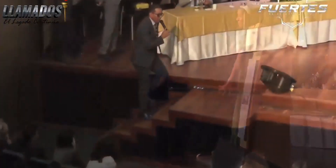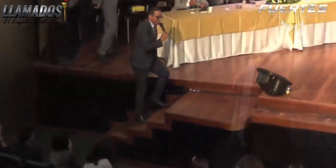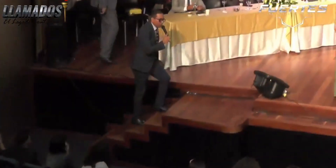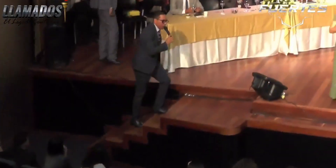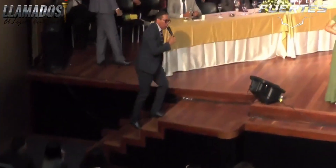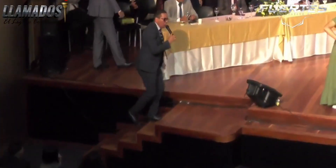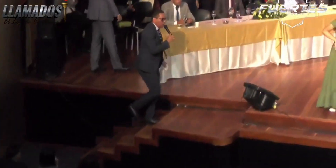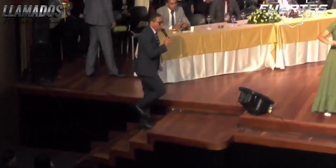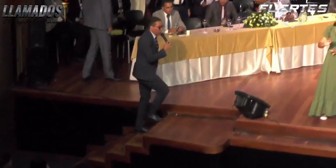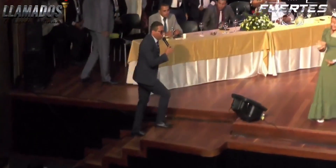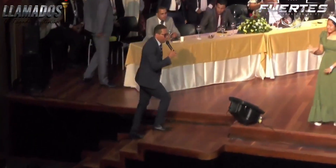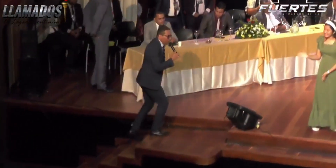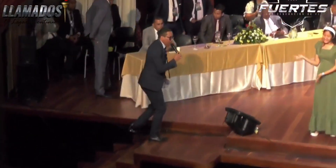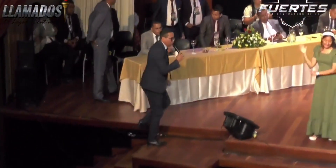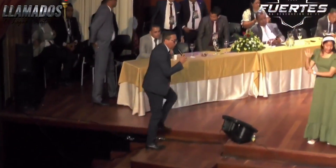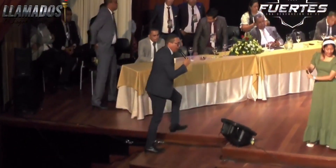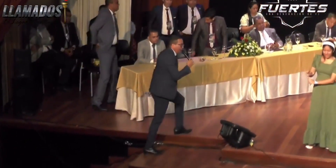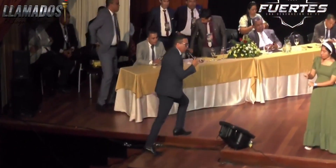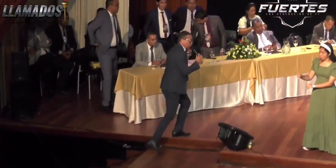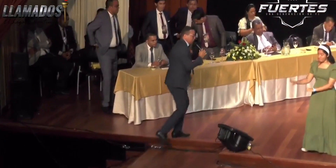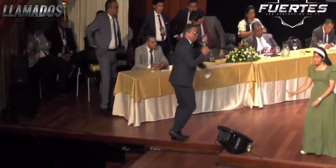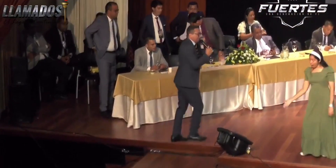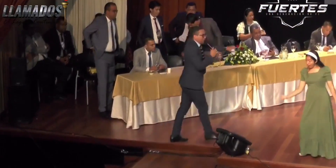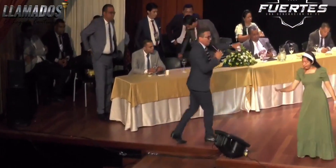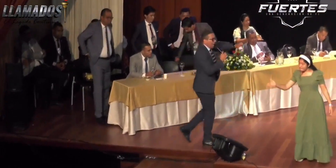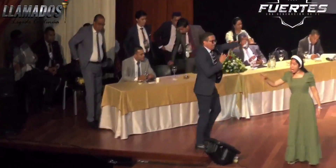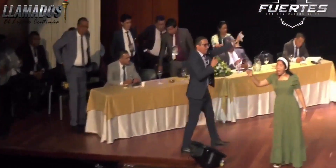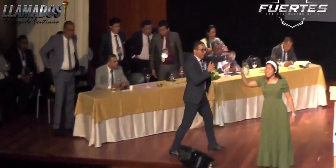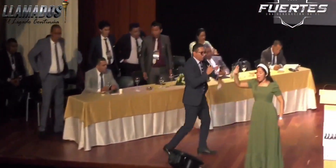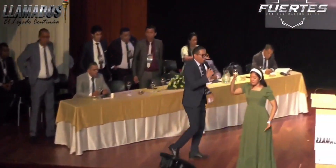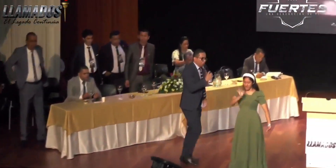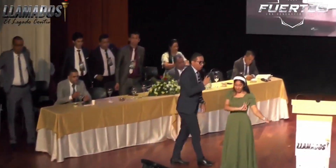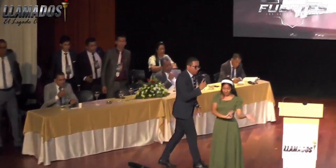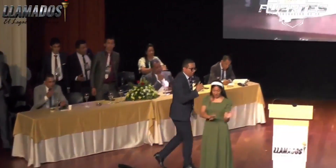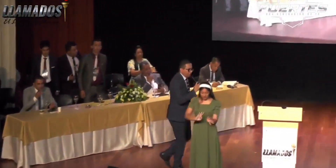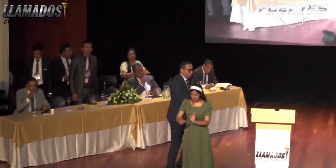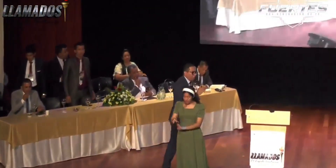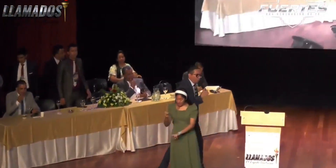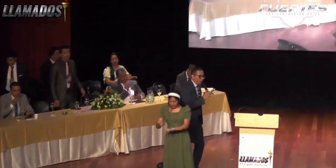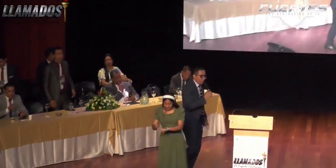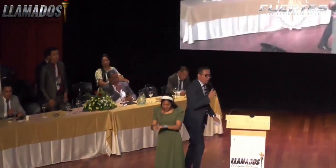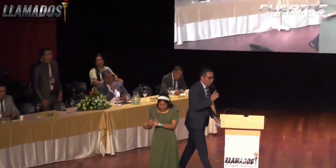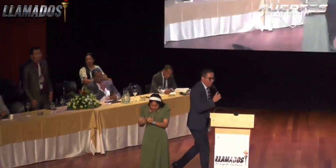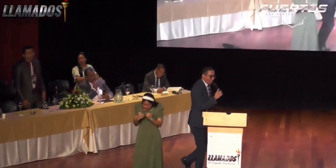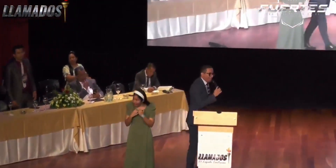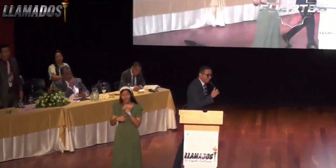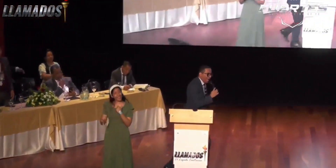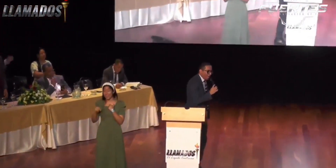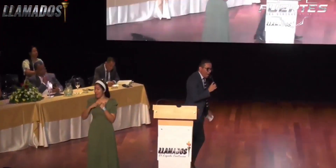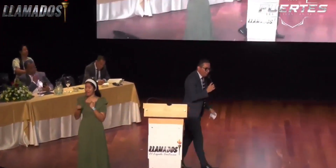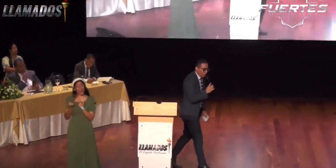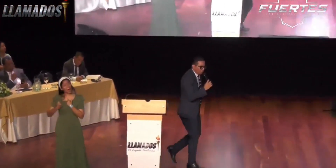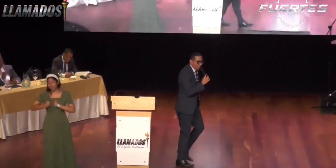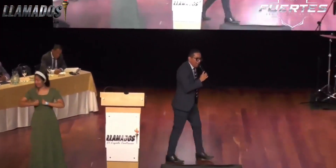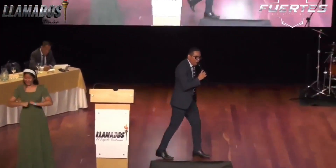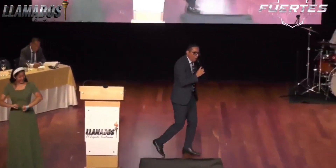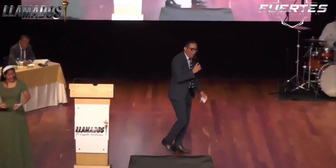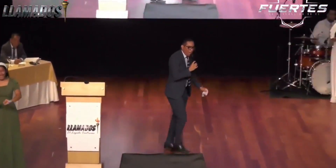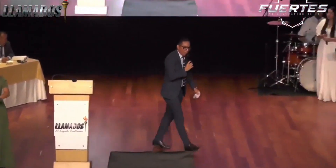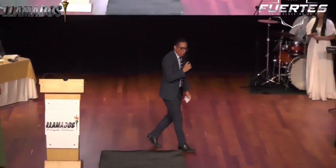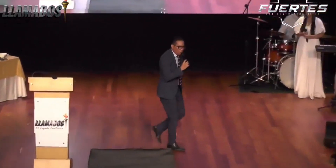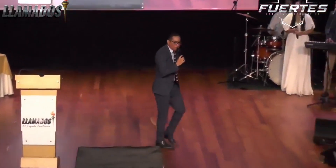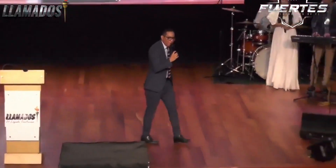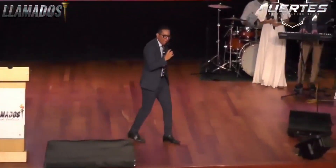sientas menos. Dios no te levantó para que tú te sientas allá en el rincón diciendo: no puedo, no voy a alcanzar. Dios te llamó